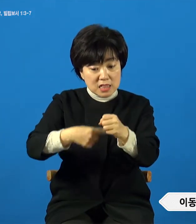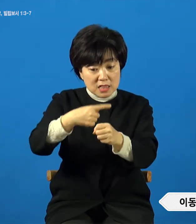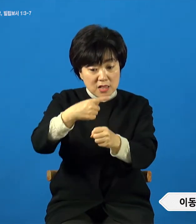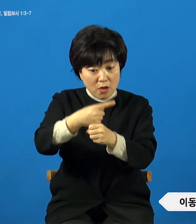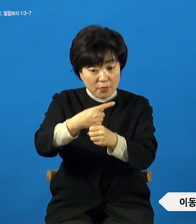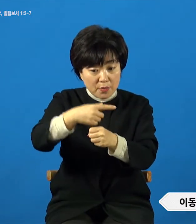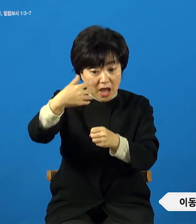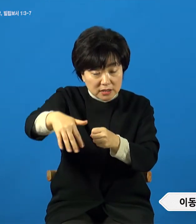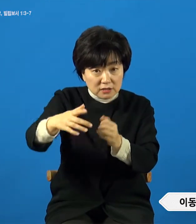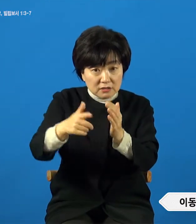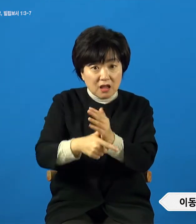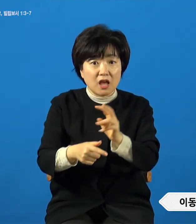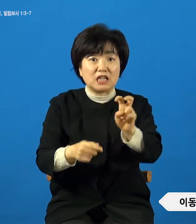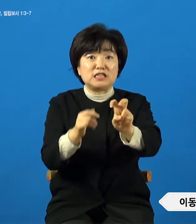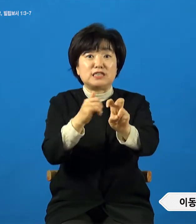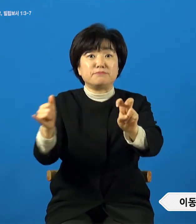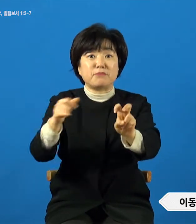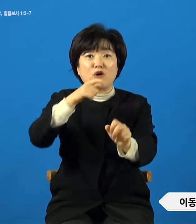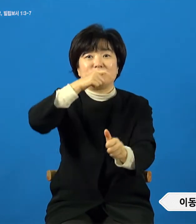지망하게 됩니다.